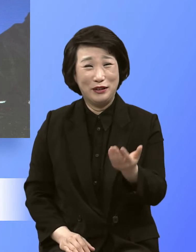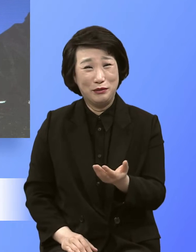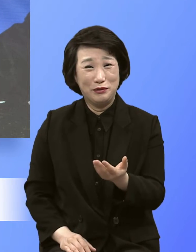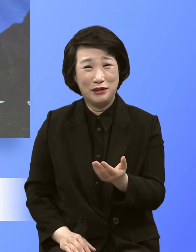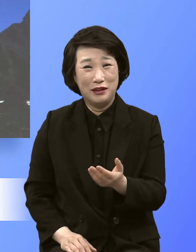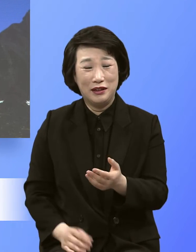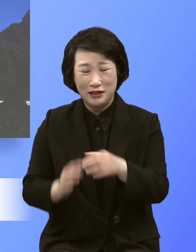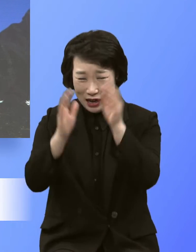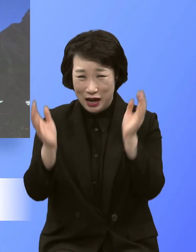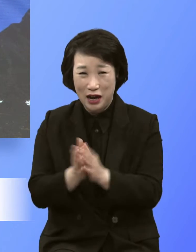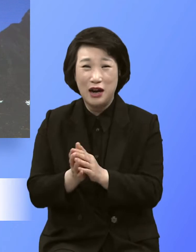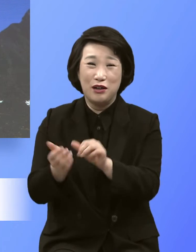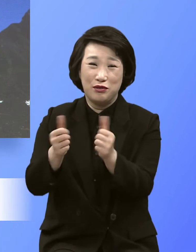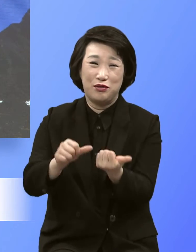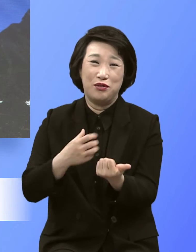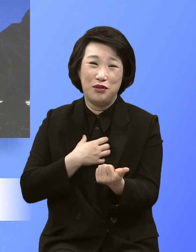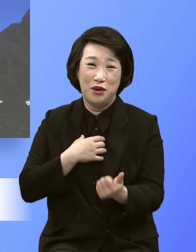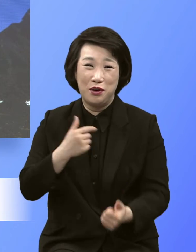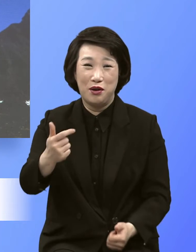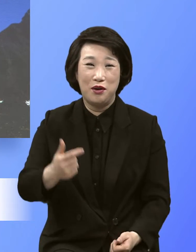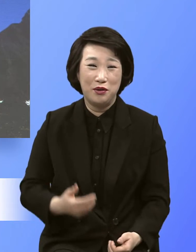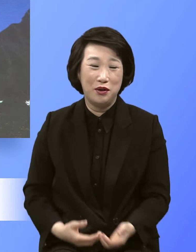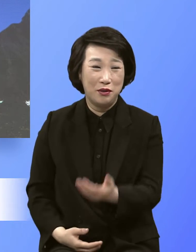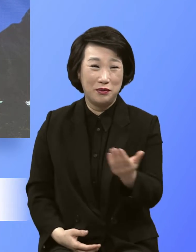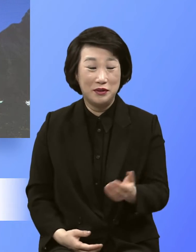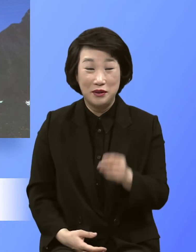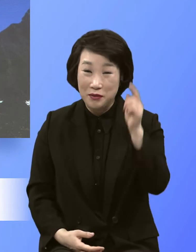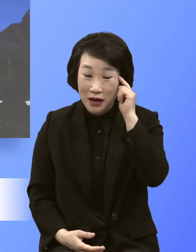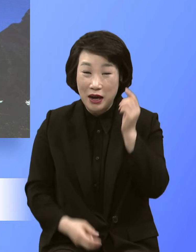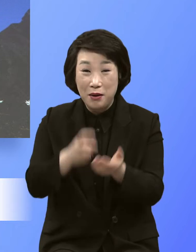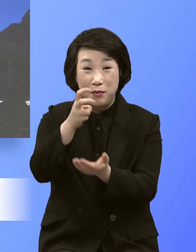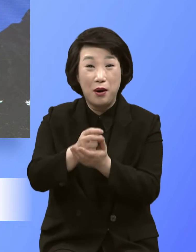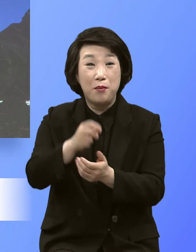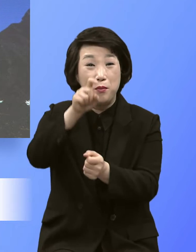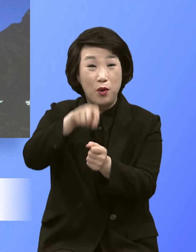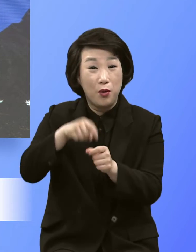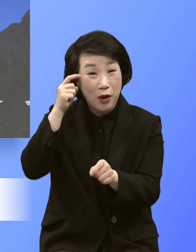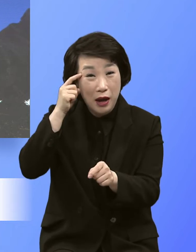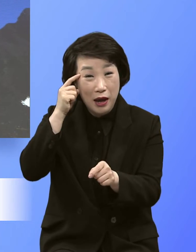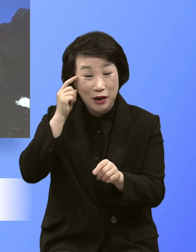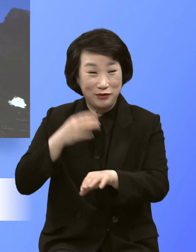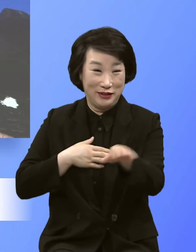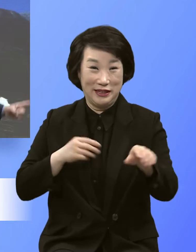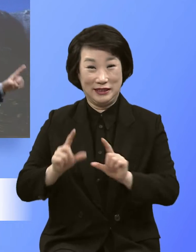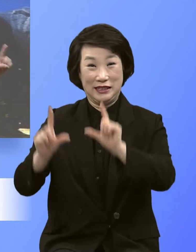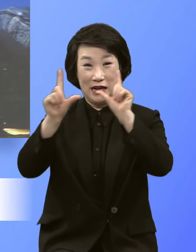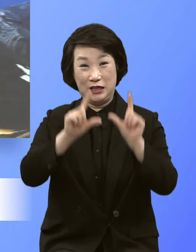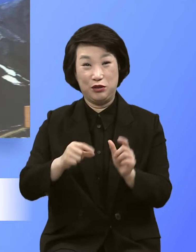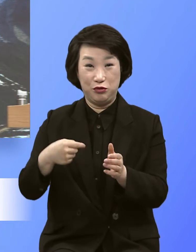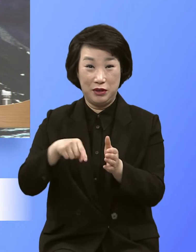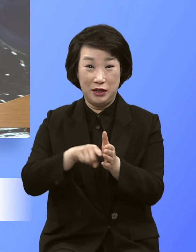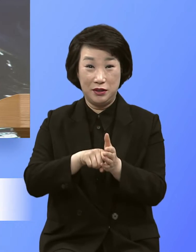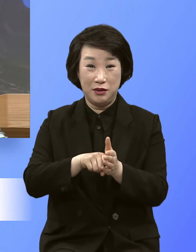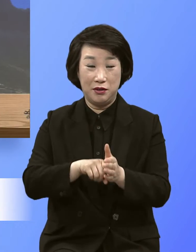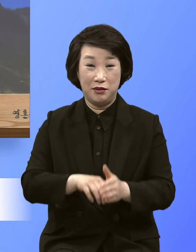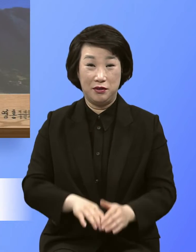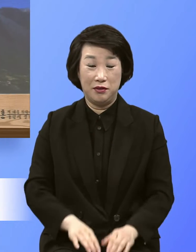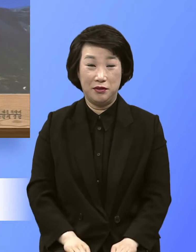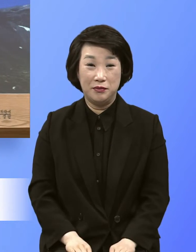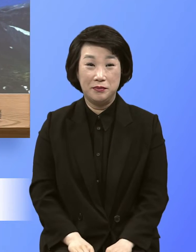둘이 다 죽을 수 있잖아요. 질서가 왜 있느냐? 살기 위해서 있는 것이요.